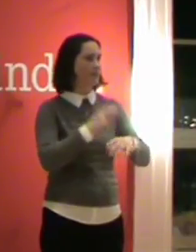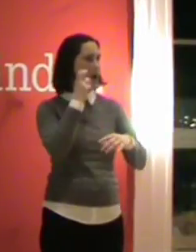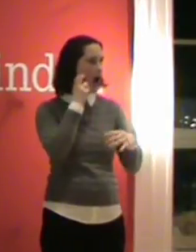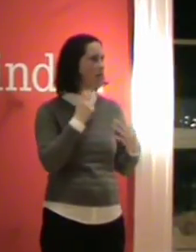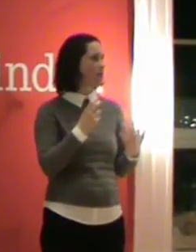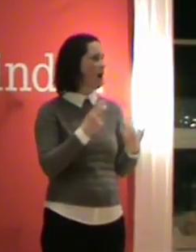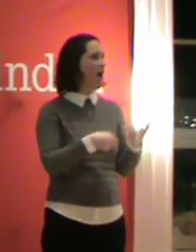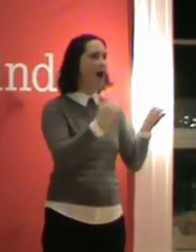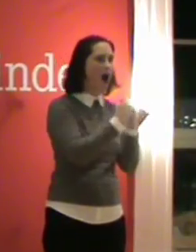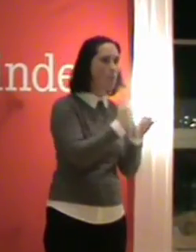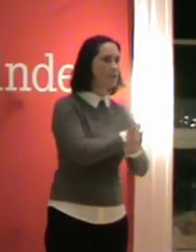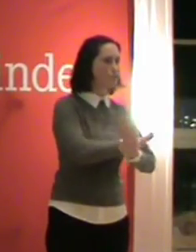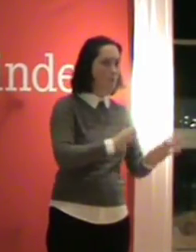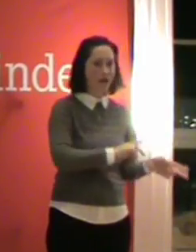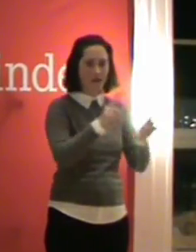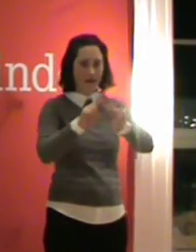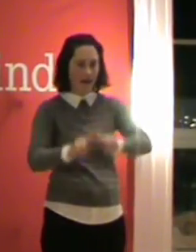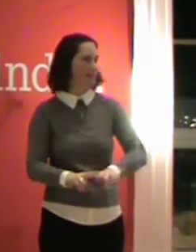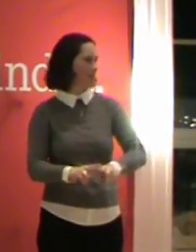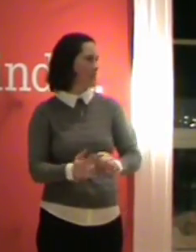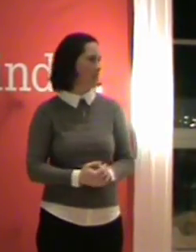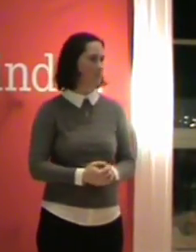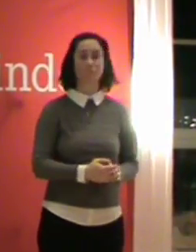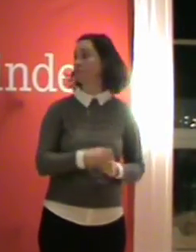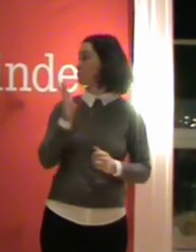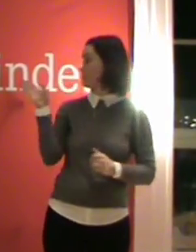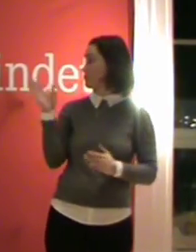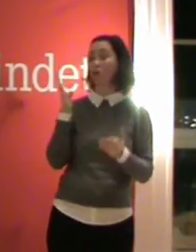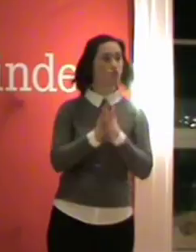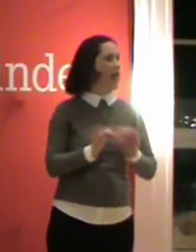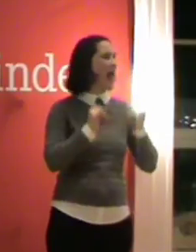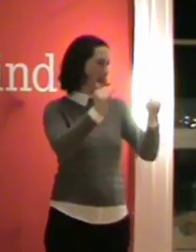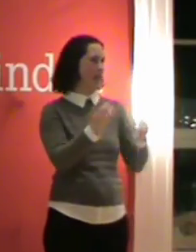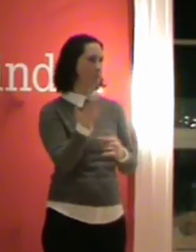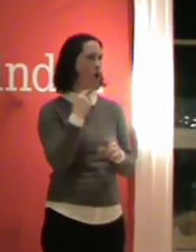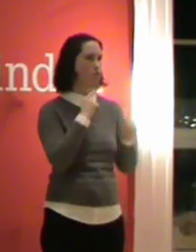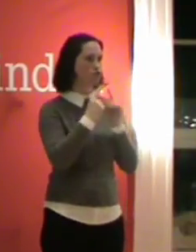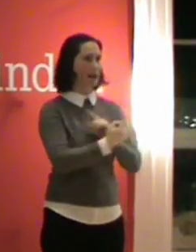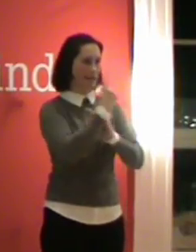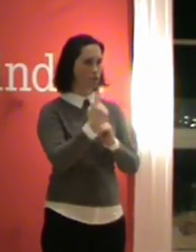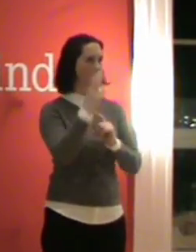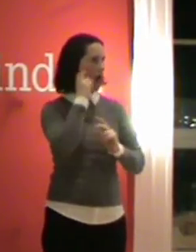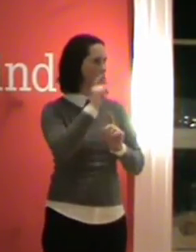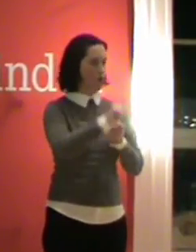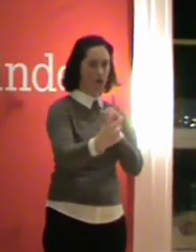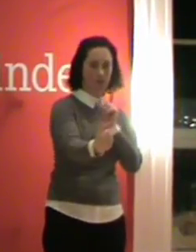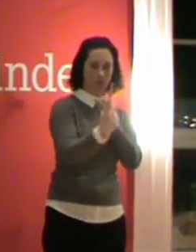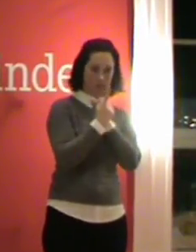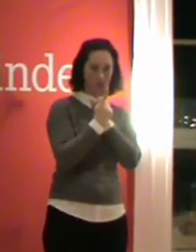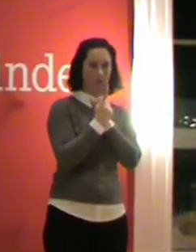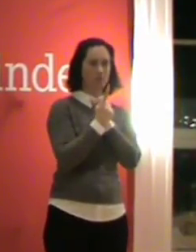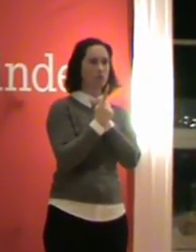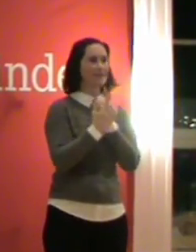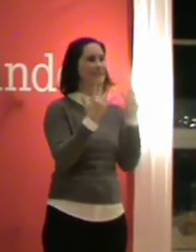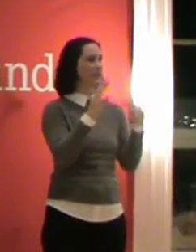ihr Erwerbsleben hinter sich haben. Das habe ich auch schon an den Sprechstunden. Es kann ältere zu dir kommen und du dich so